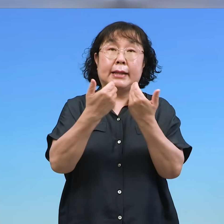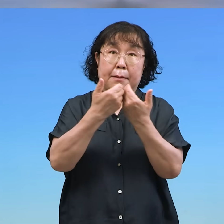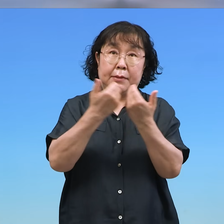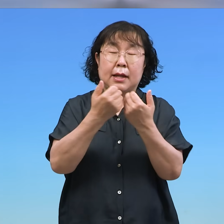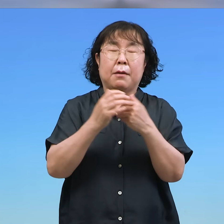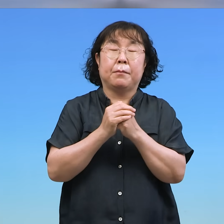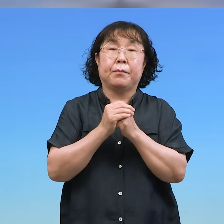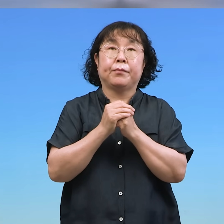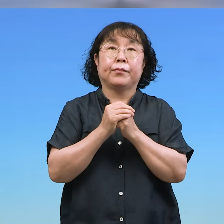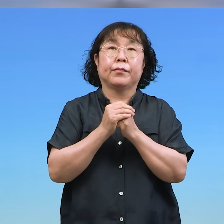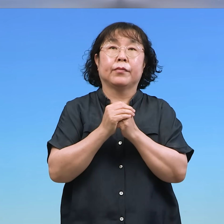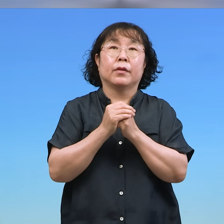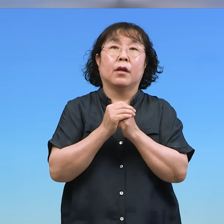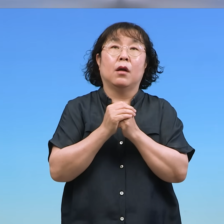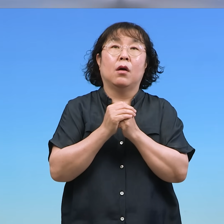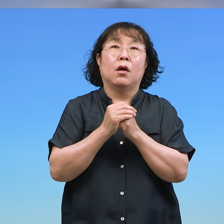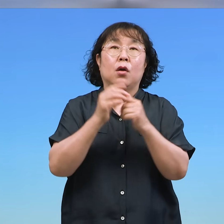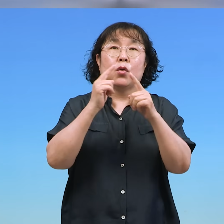반대예요. 제가 이렇게 말했습니다.